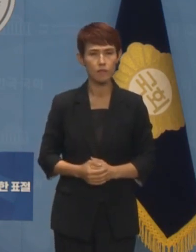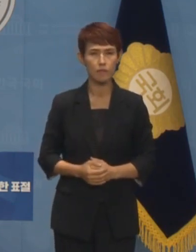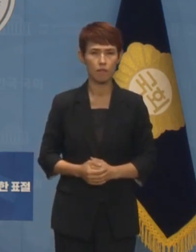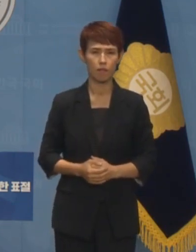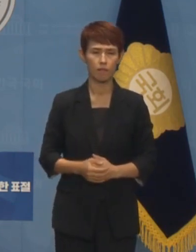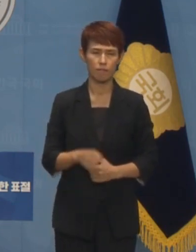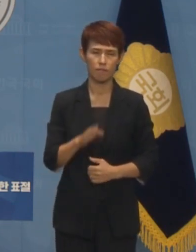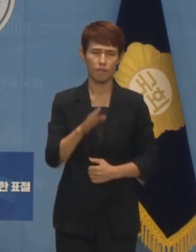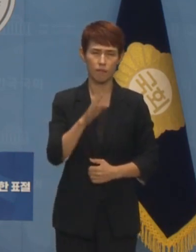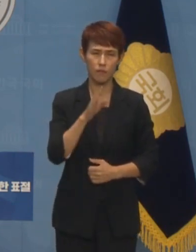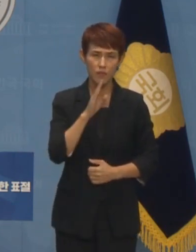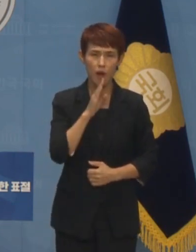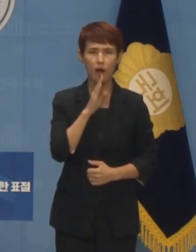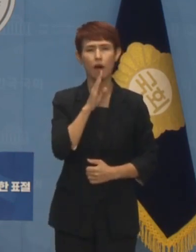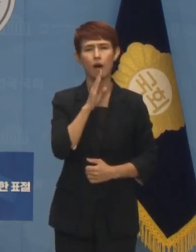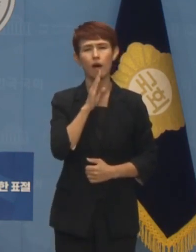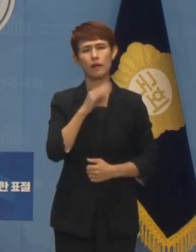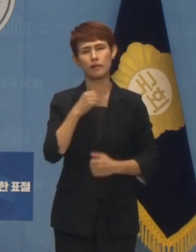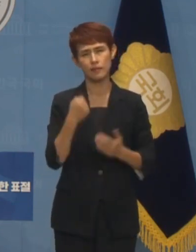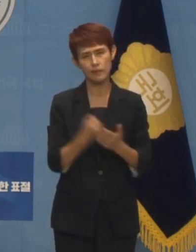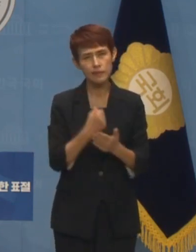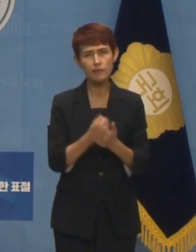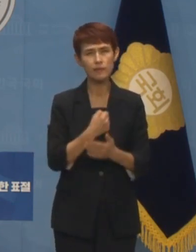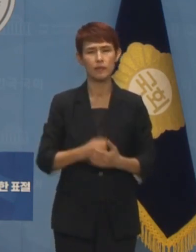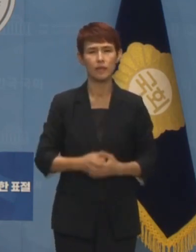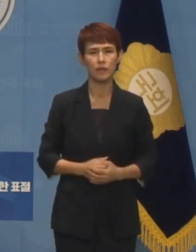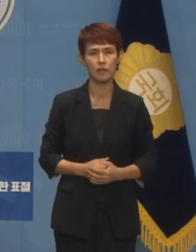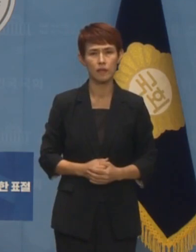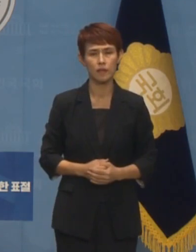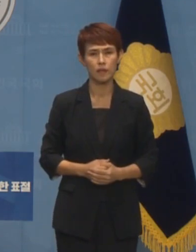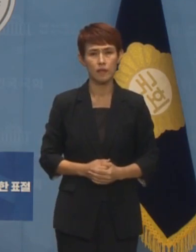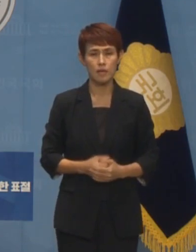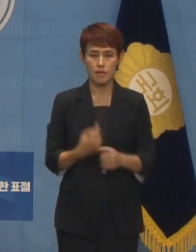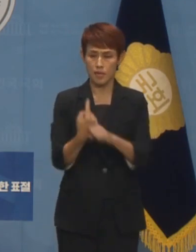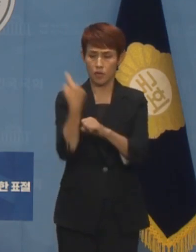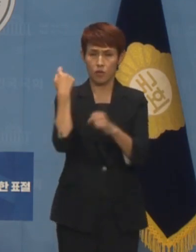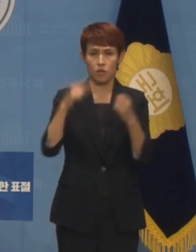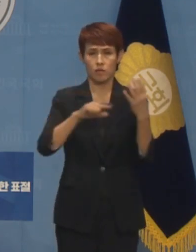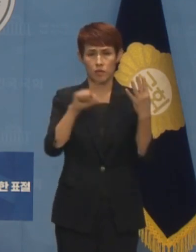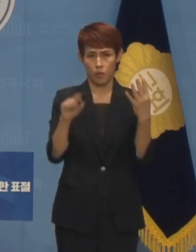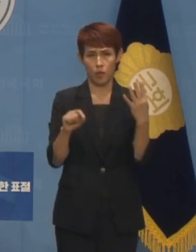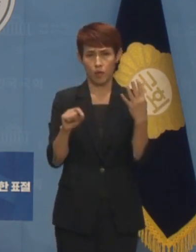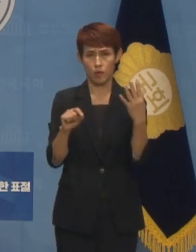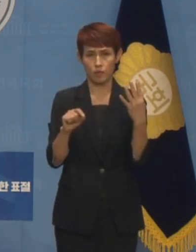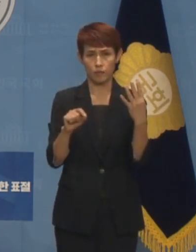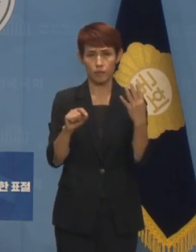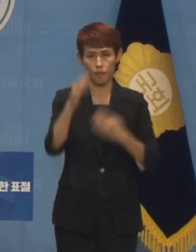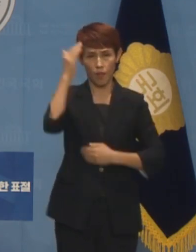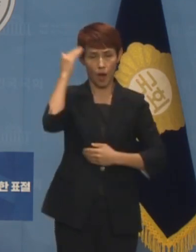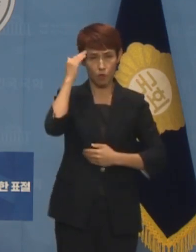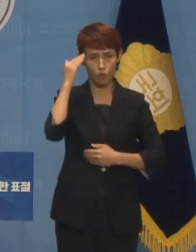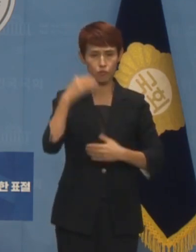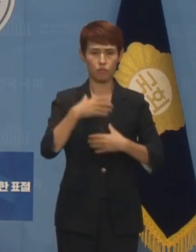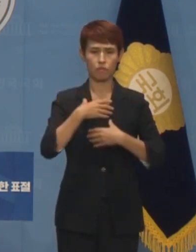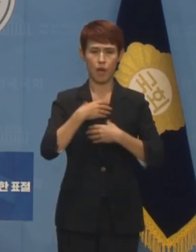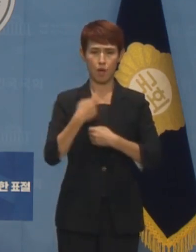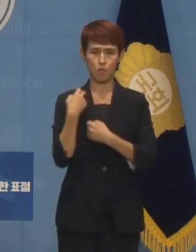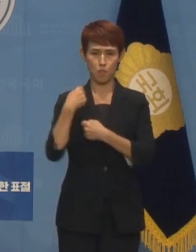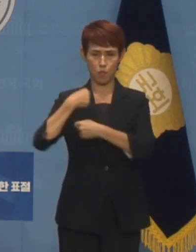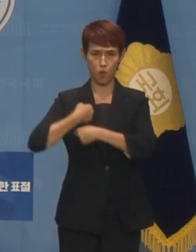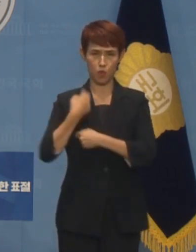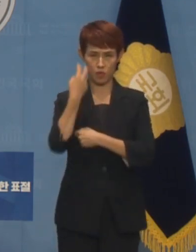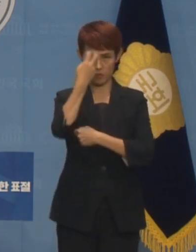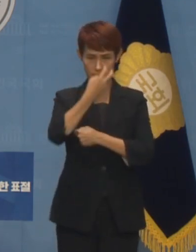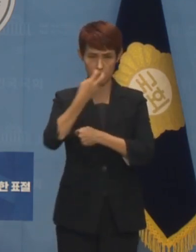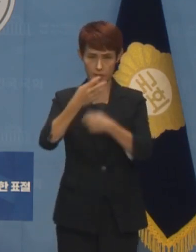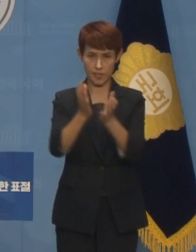진실로 참으로 안타깝습니다. 작년 4월 대한민국 안보실장과